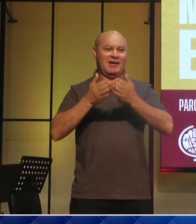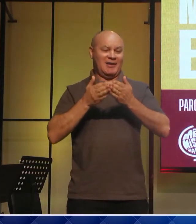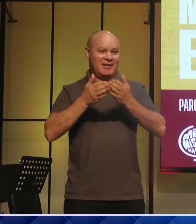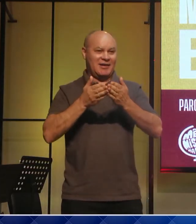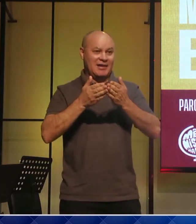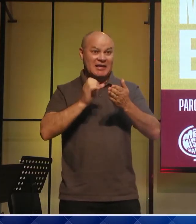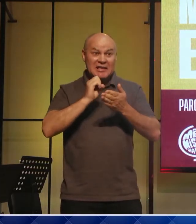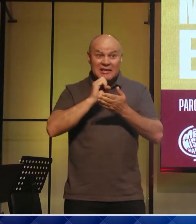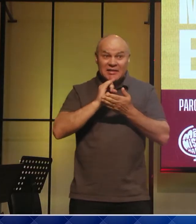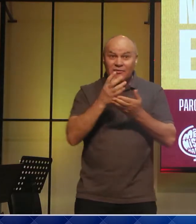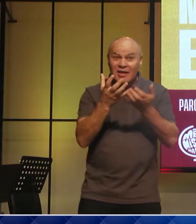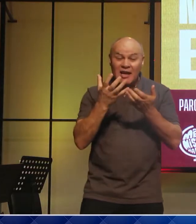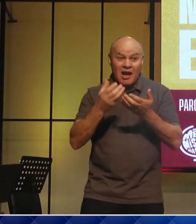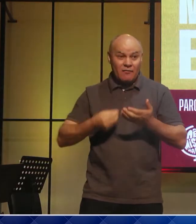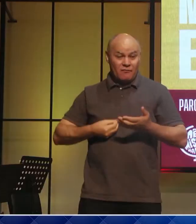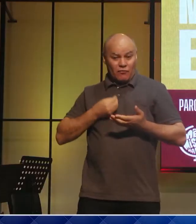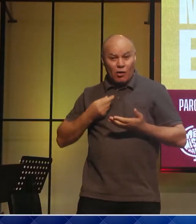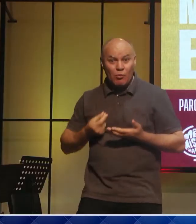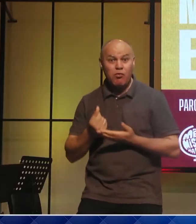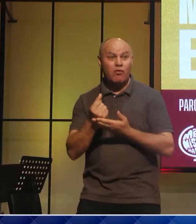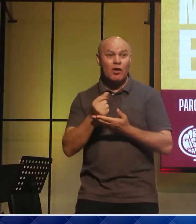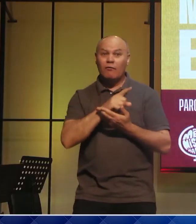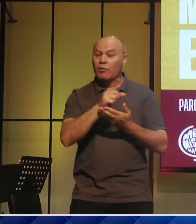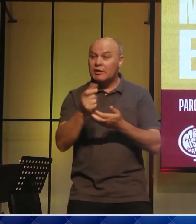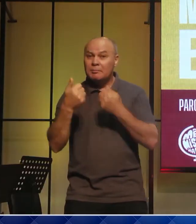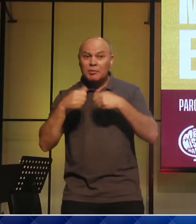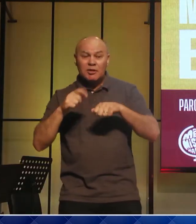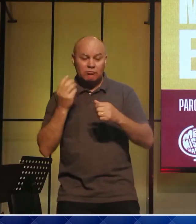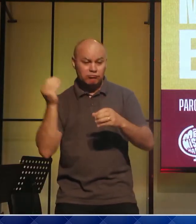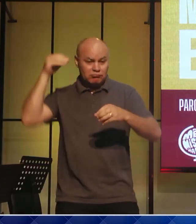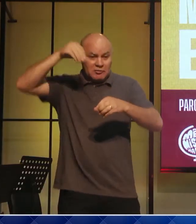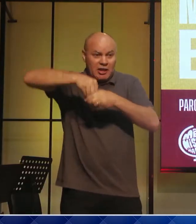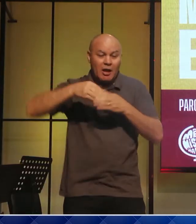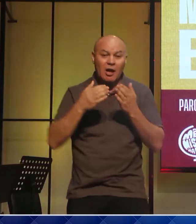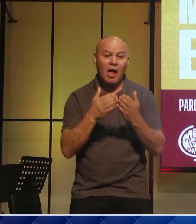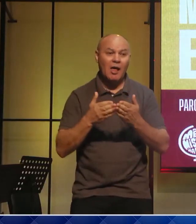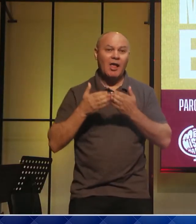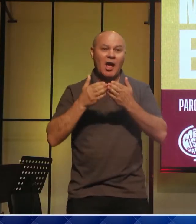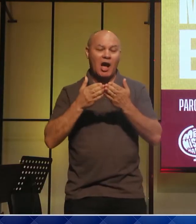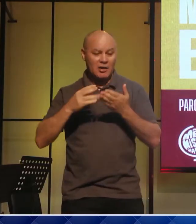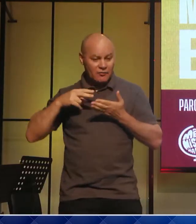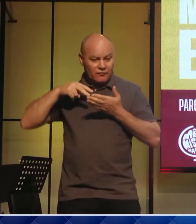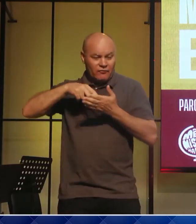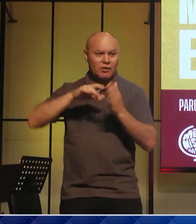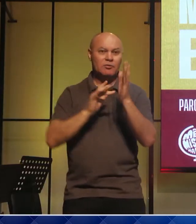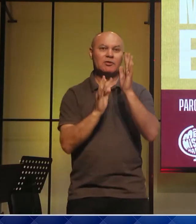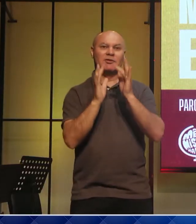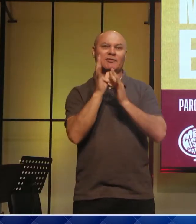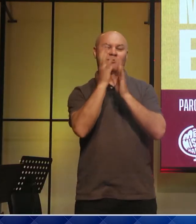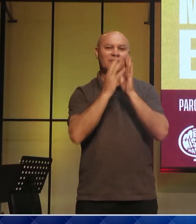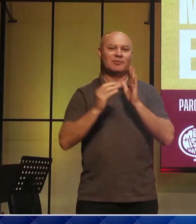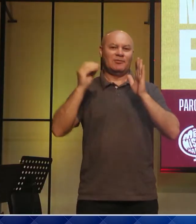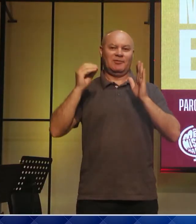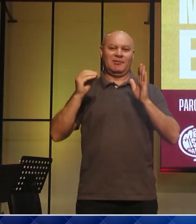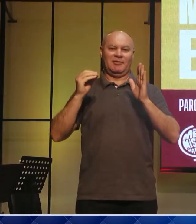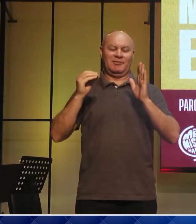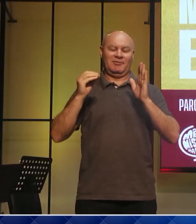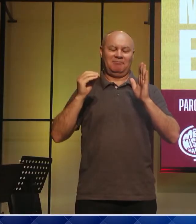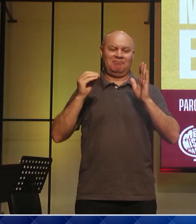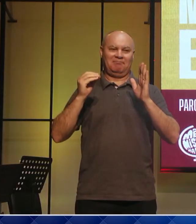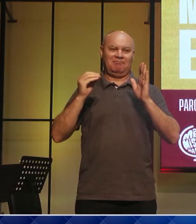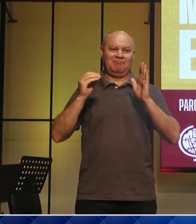fique firmado na igreja do nosso Senhor e Salvador, Jesus Cristo.